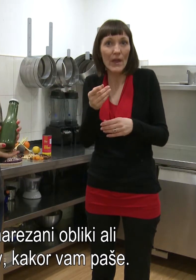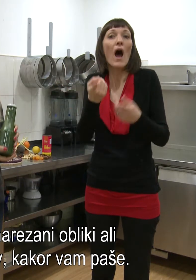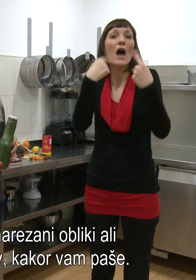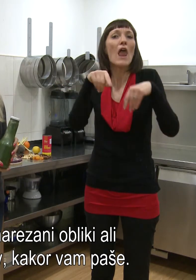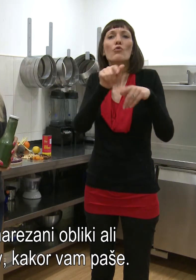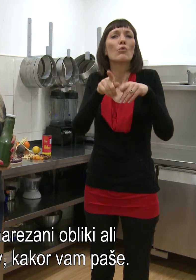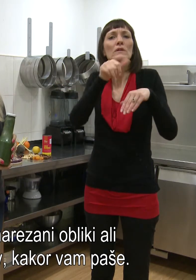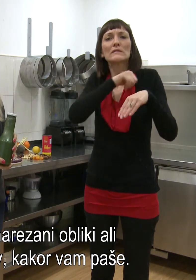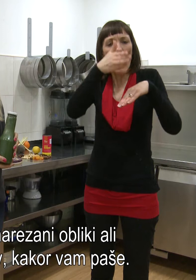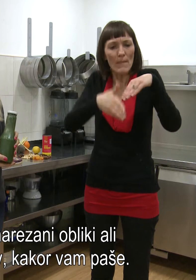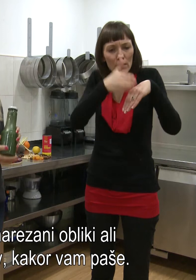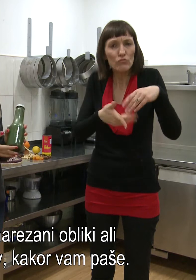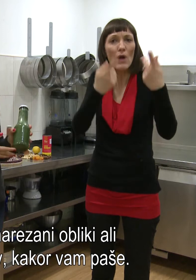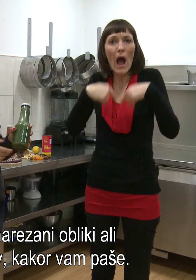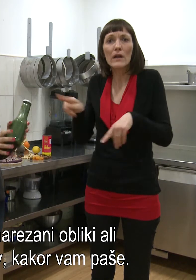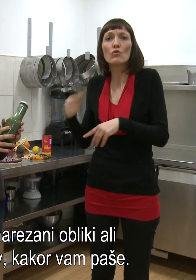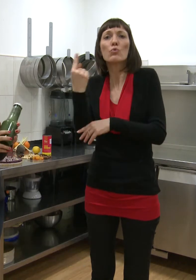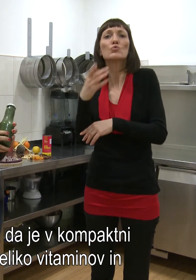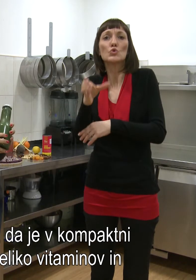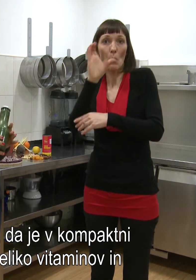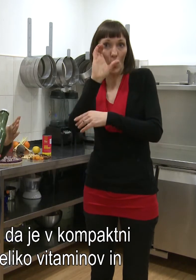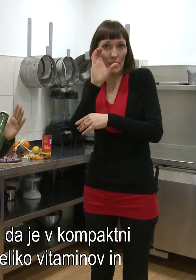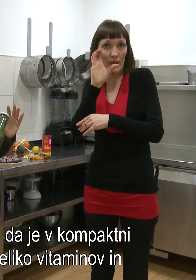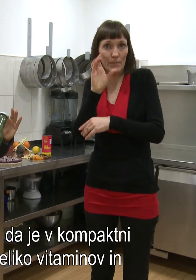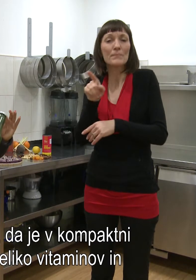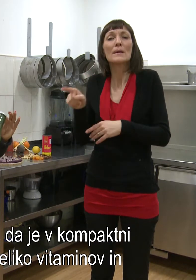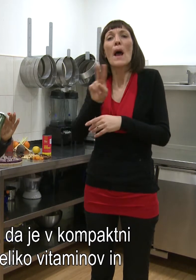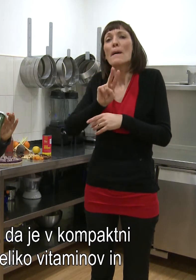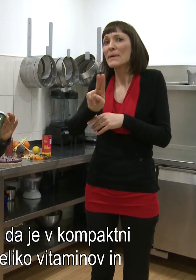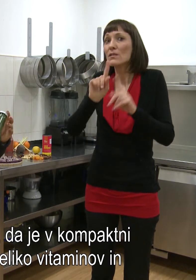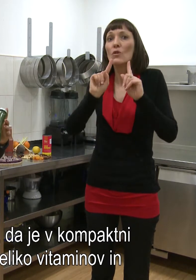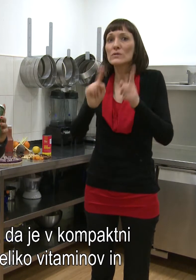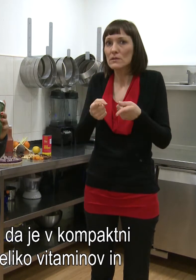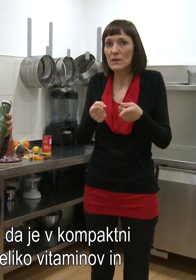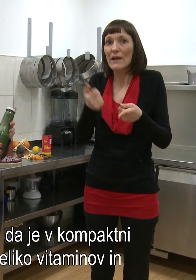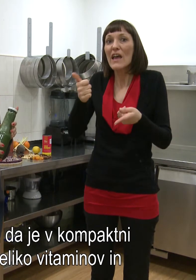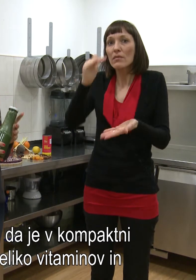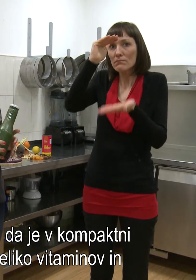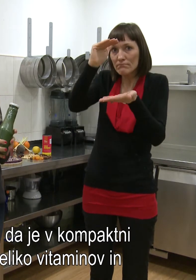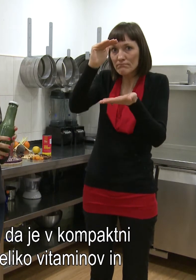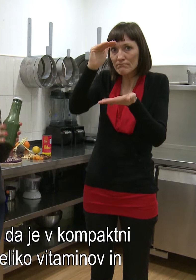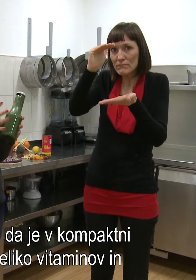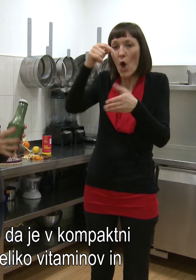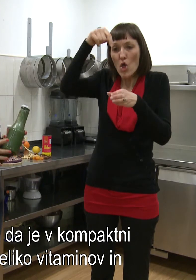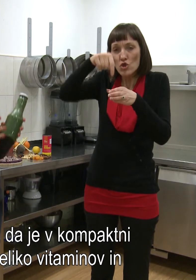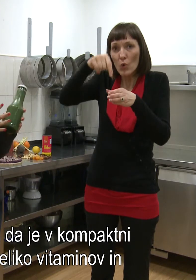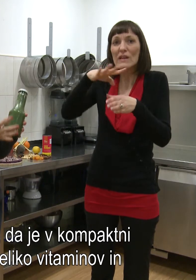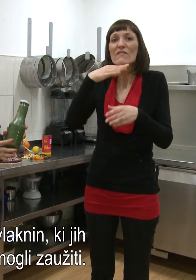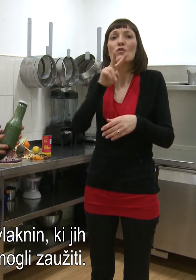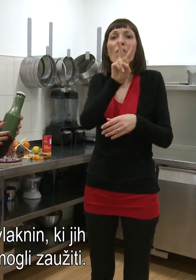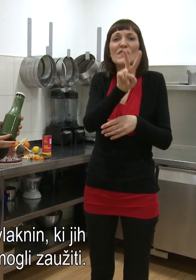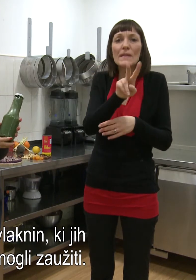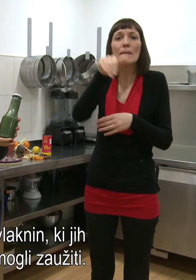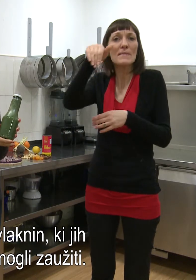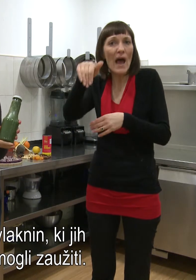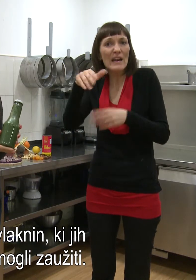takšni narezani obliki ali v obliki smutijev, kakor vam paše smutije. Prednost je v tem, ker je v eni kompaktni obliki zmešano veliko vitaminov,